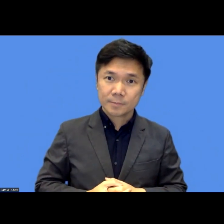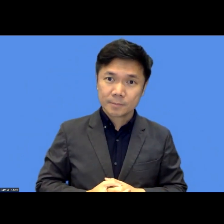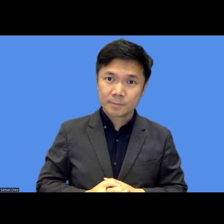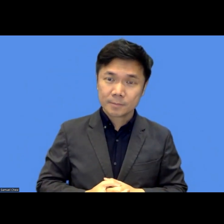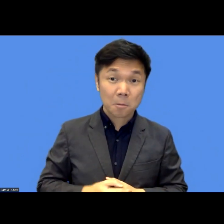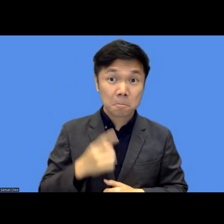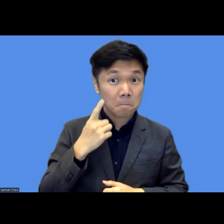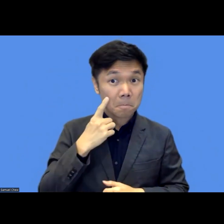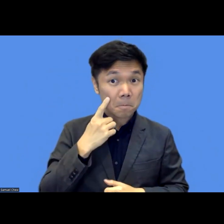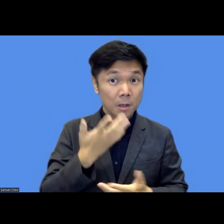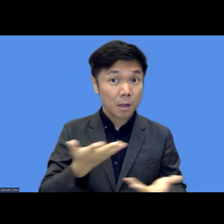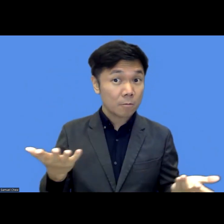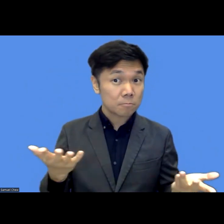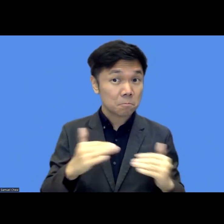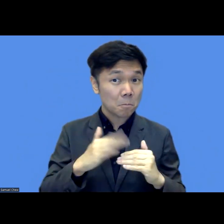compromisos